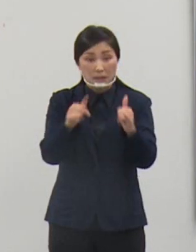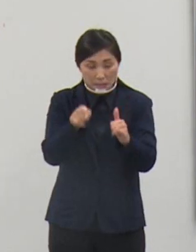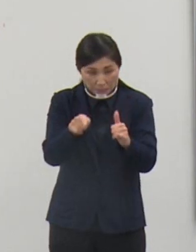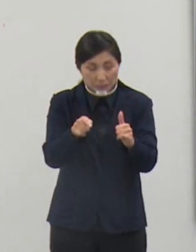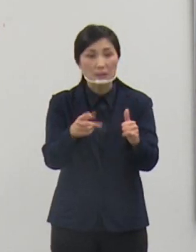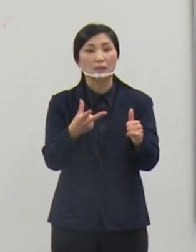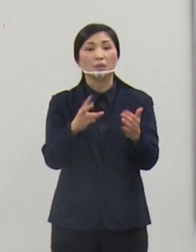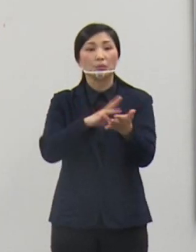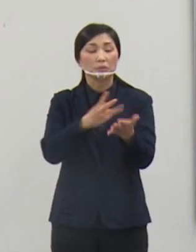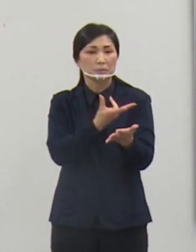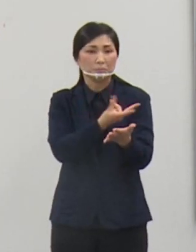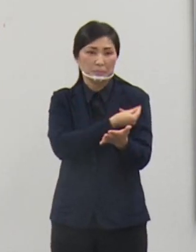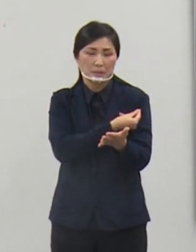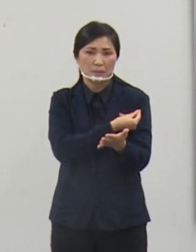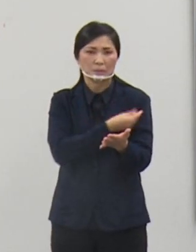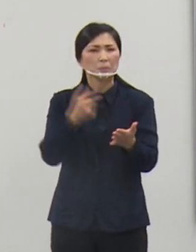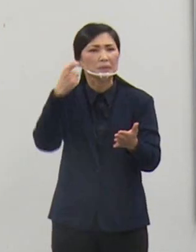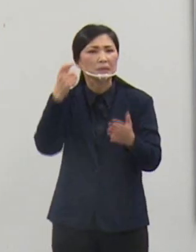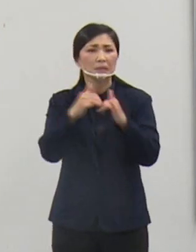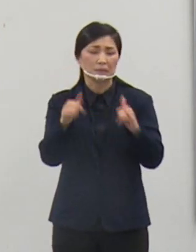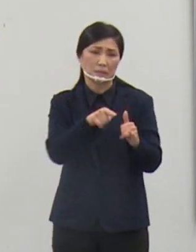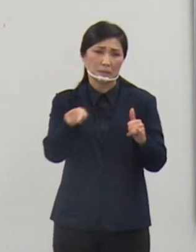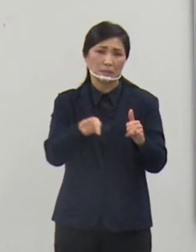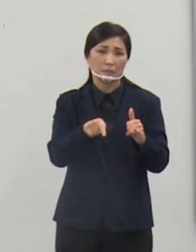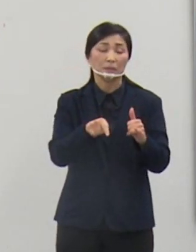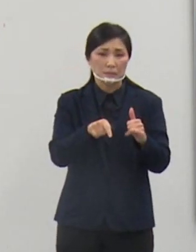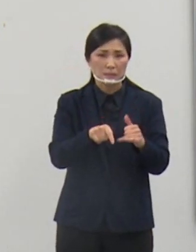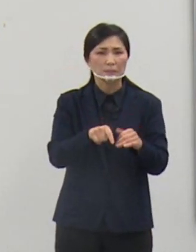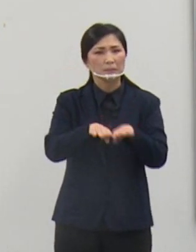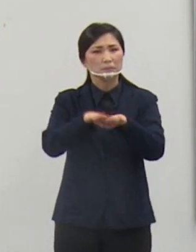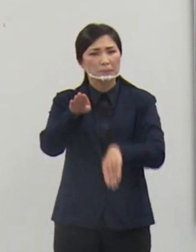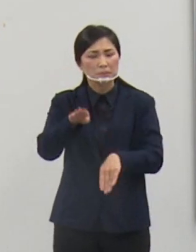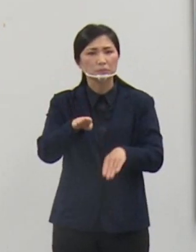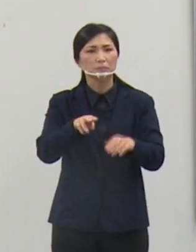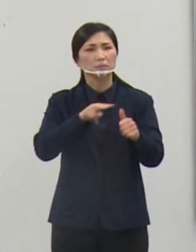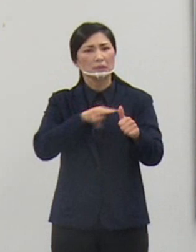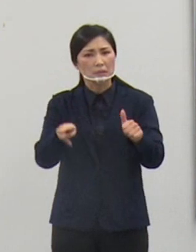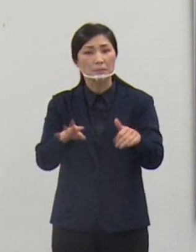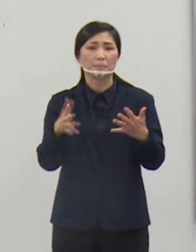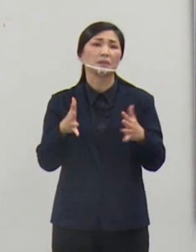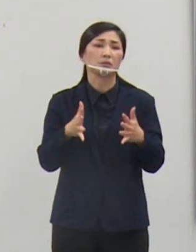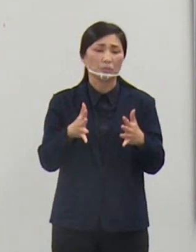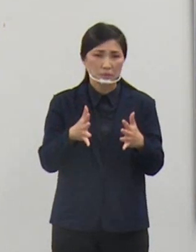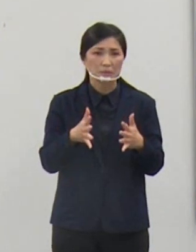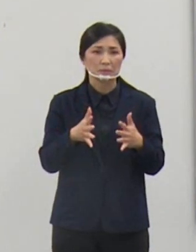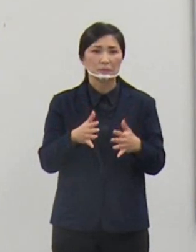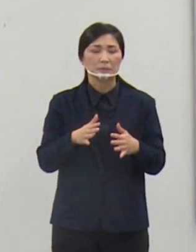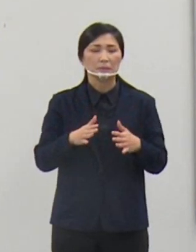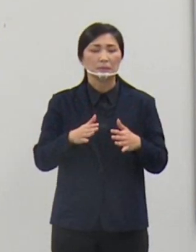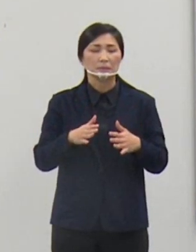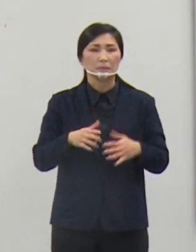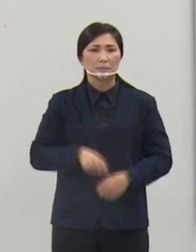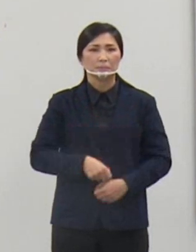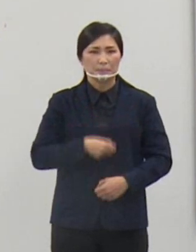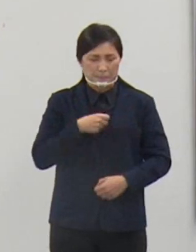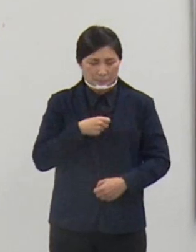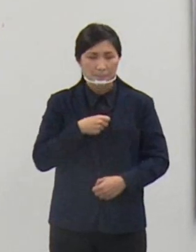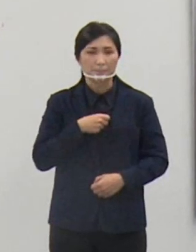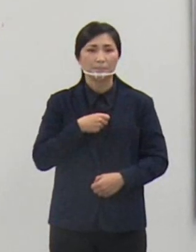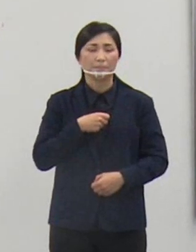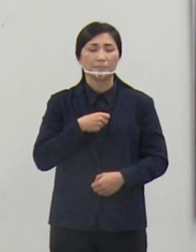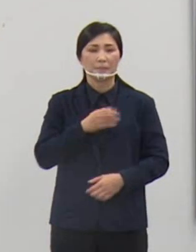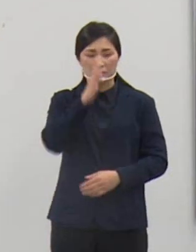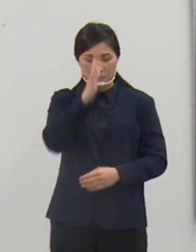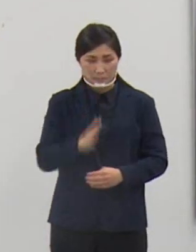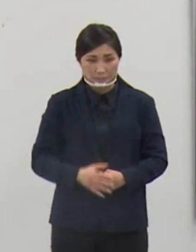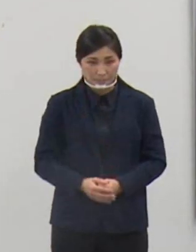方等に対する不当な差別や偏見等がないよう、正確な情報に基づいた冷静な行動をお願いいたします。今